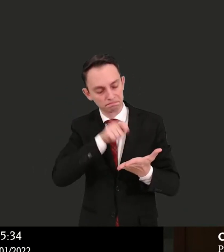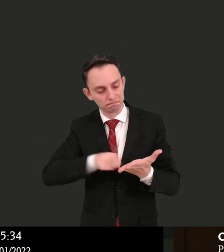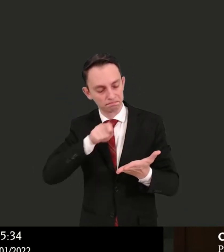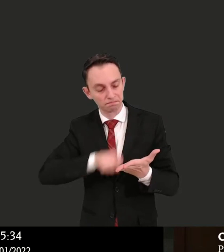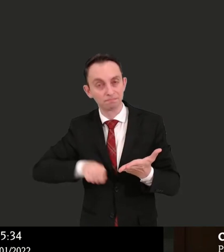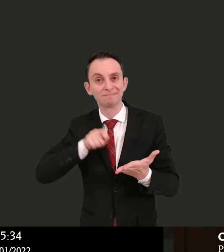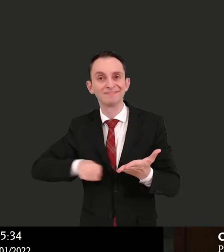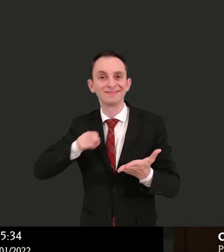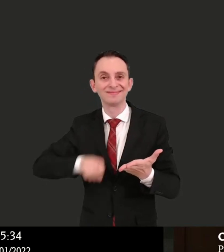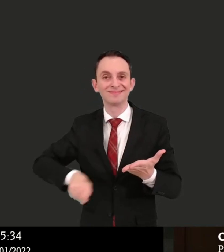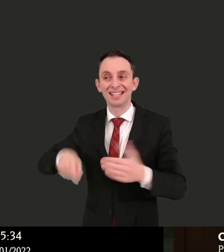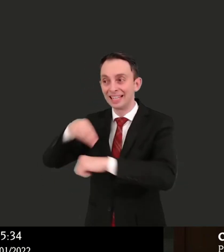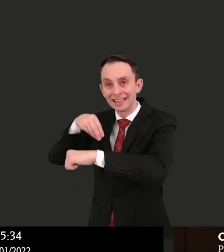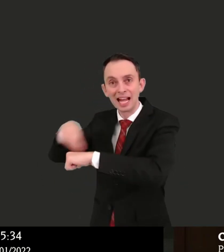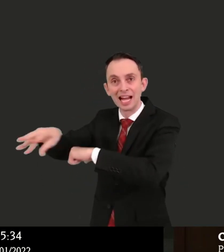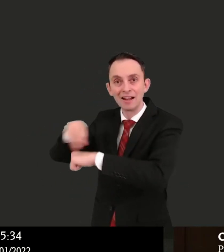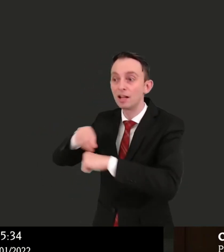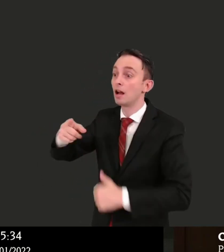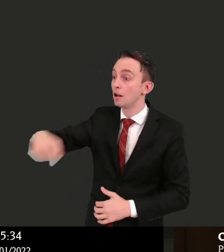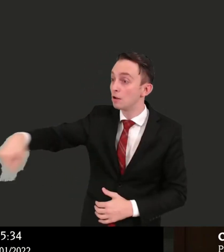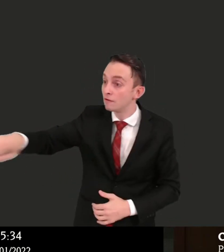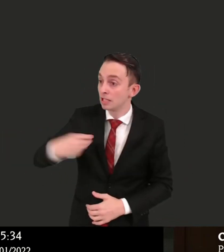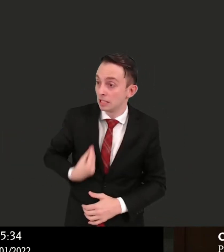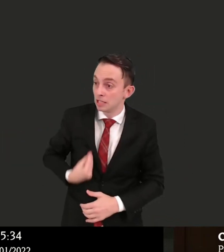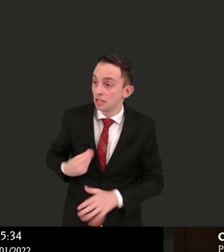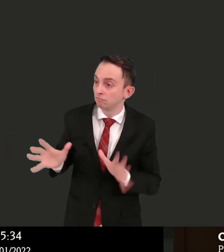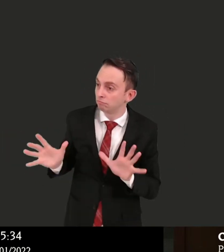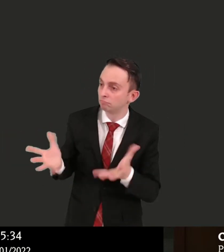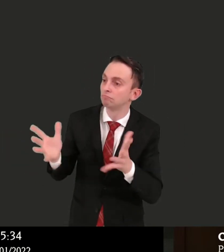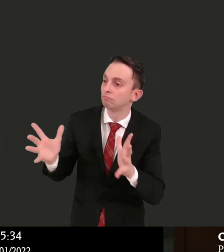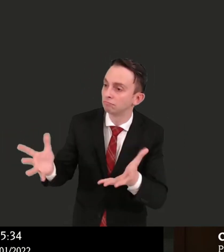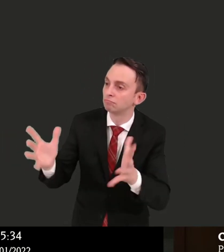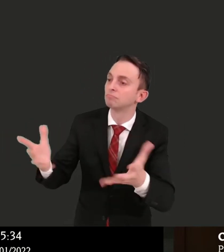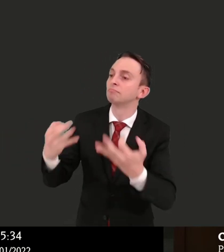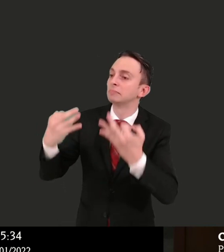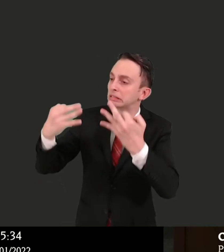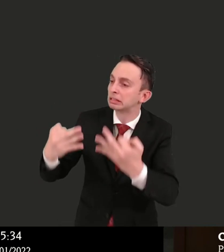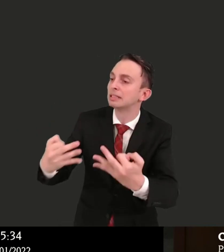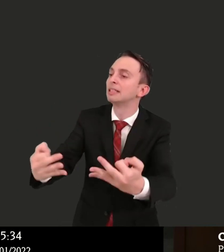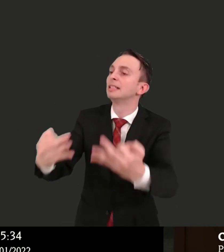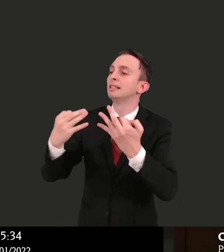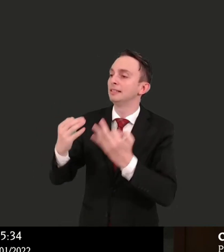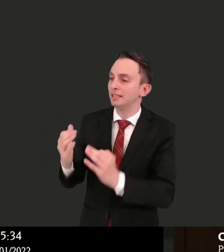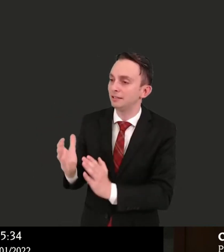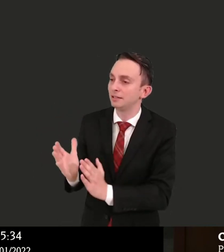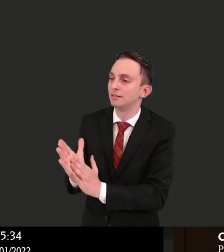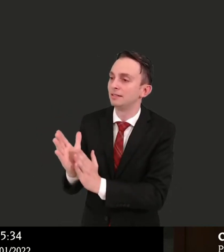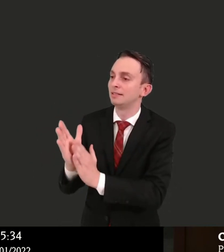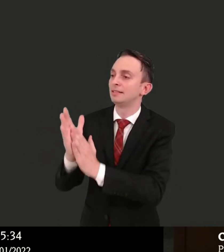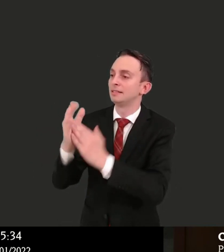progresso nessa caminhada espiritual. Porque desde que nós nascemos, nós estamos seguindo um